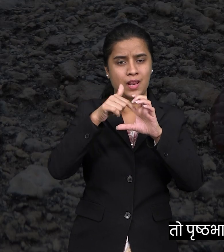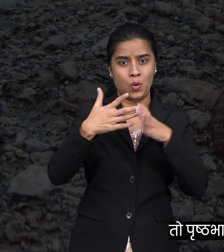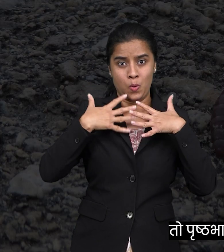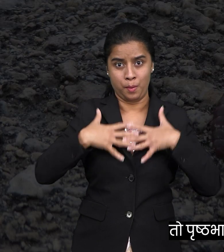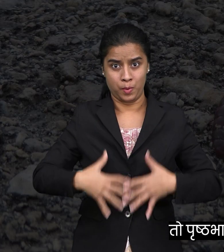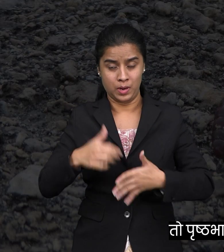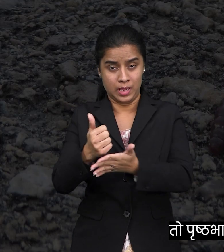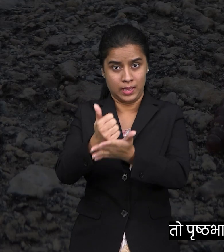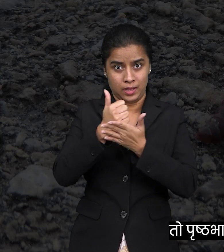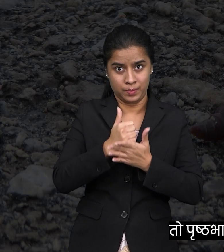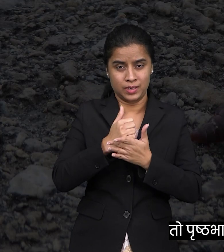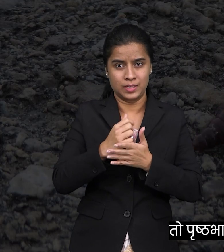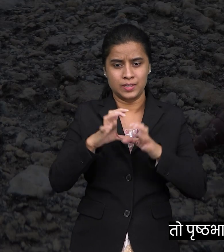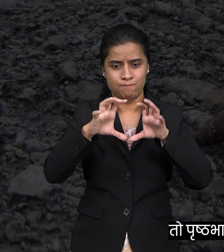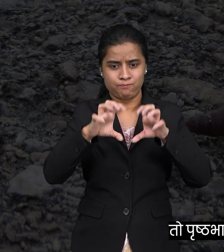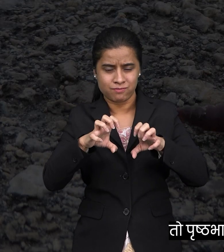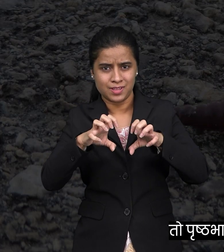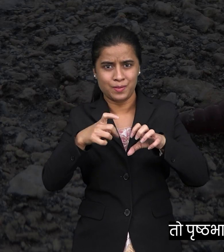होते.